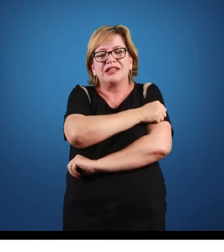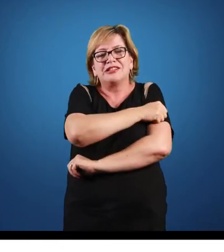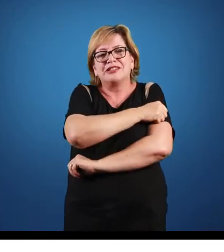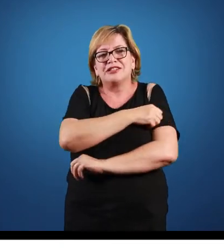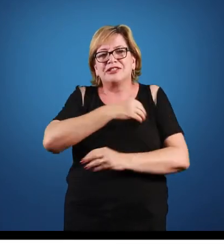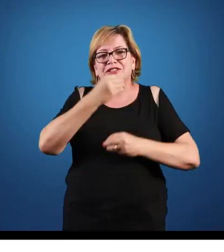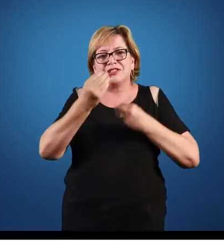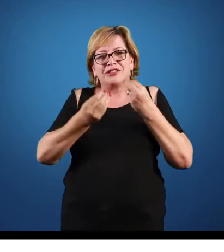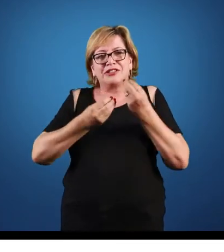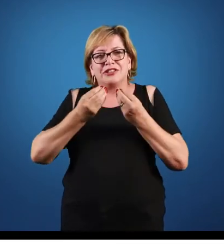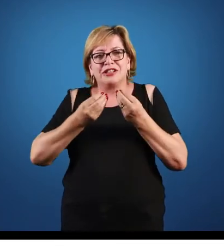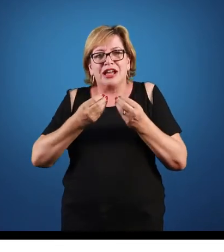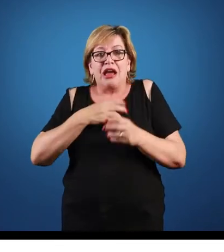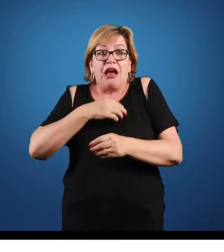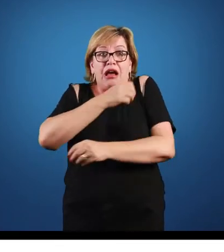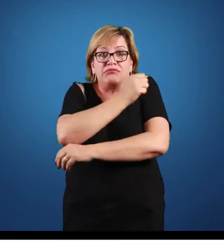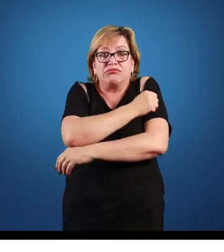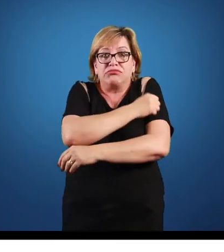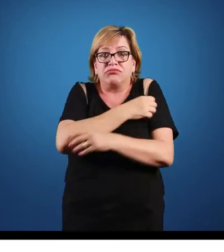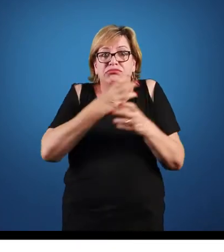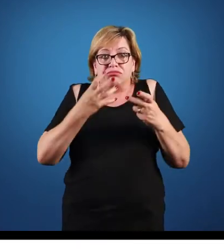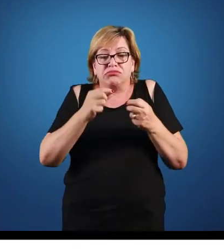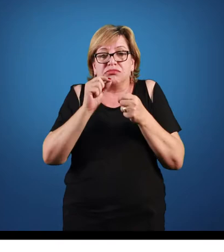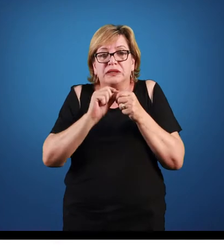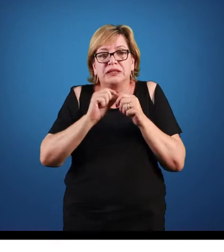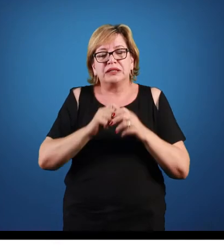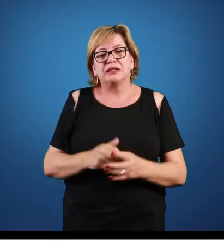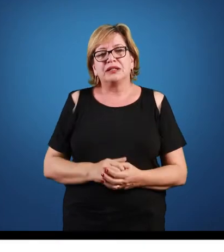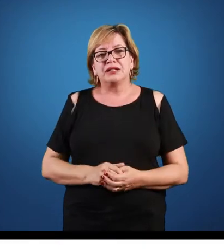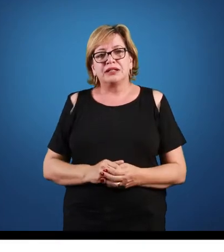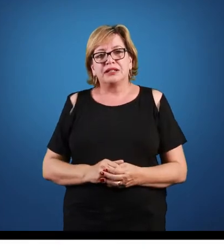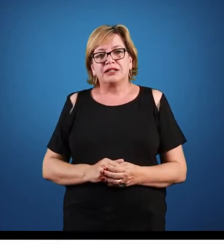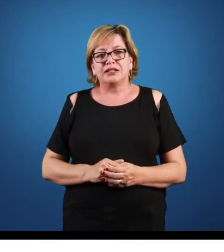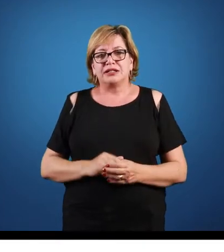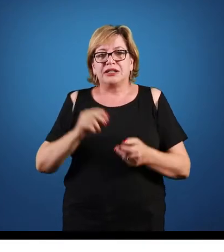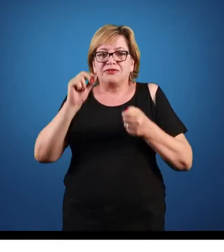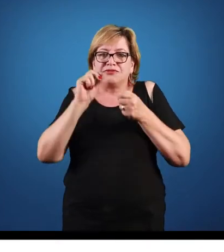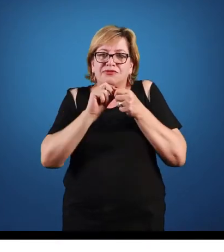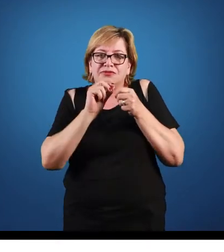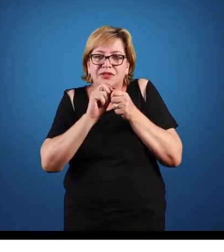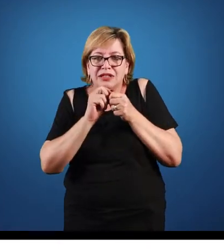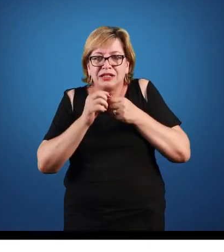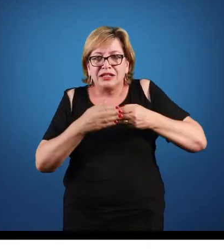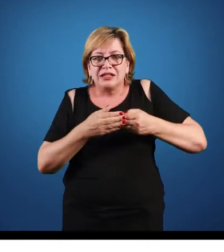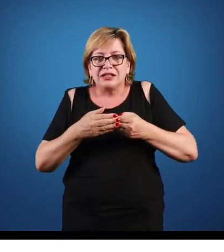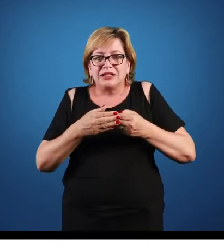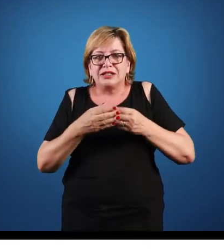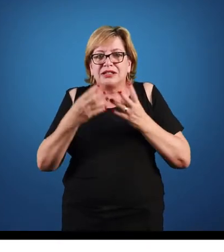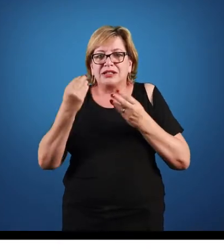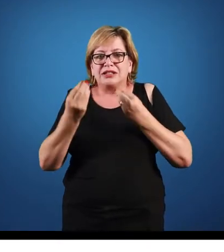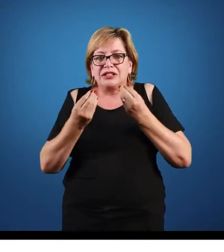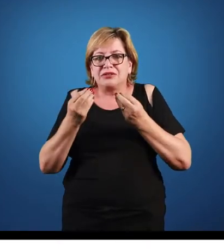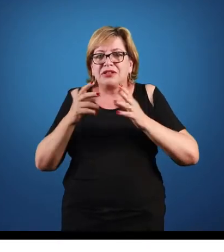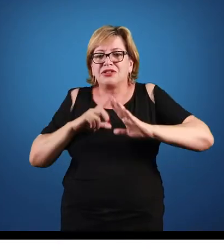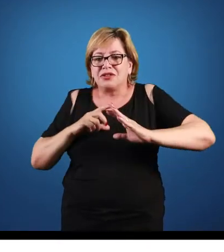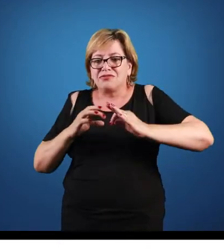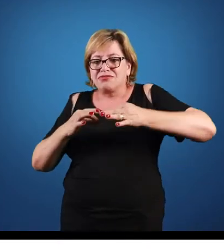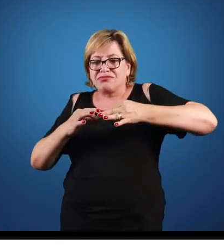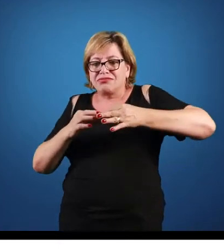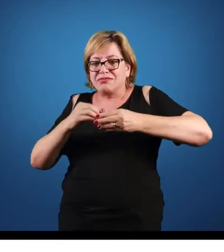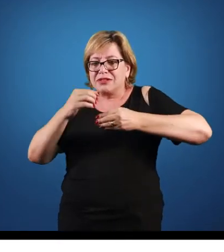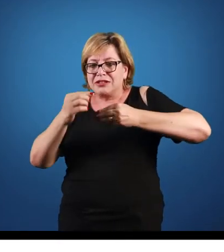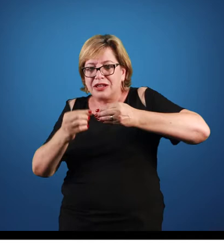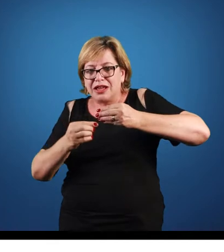normal sendo stop motion que eu não quis fazer um esqueleto e desmontar um boneco e daí acabou fazendo buracos inscritos cresceu e nós temos que ficar depois